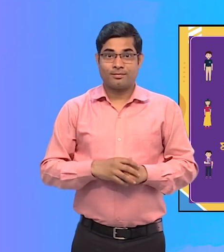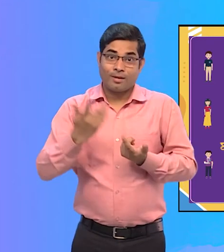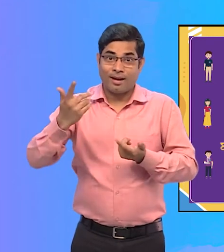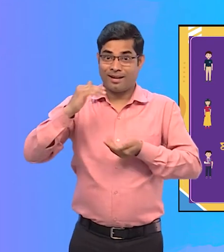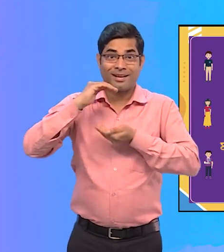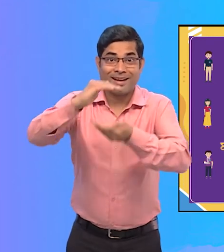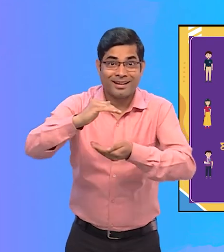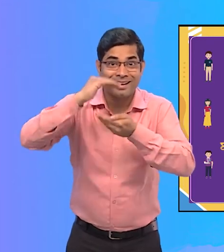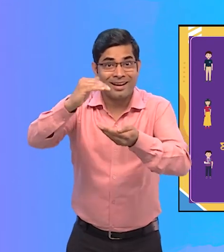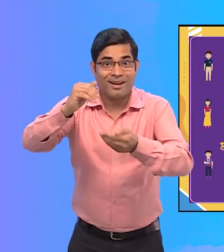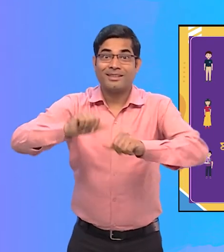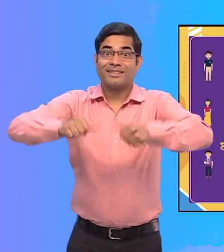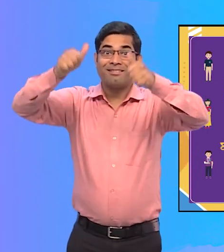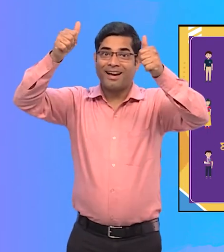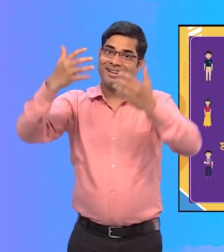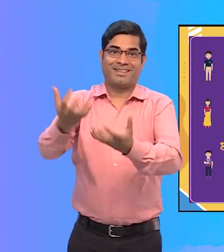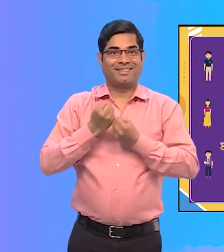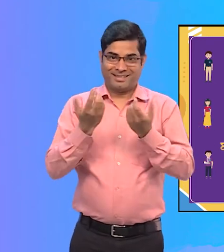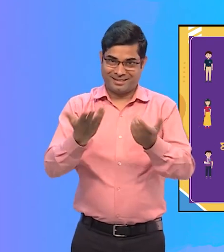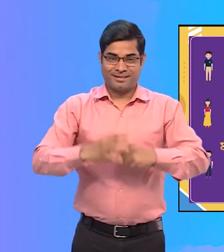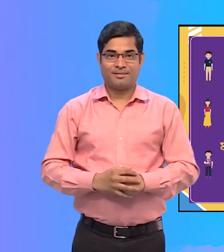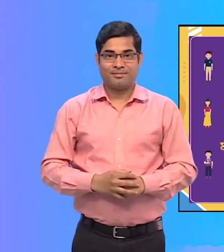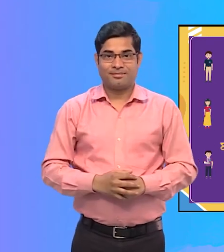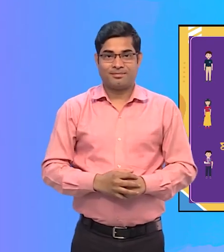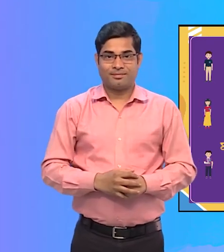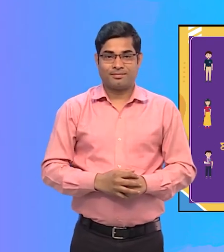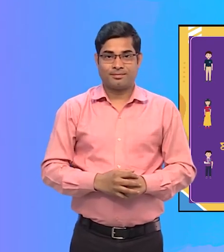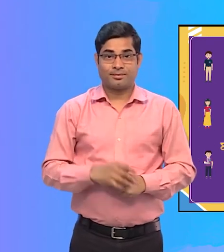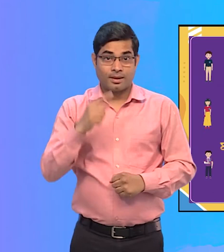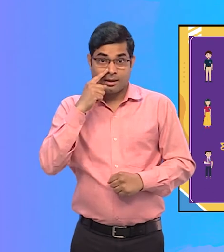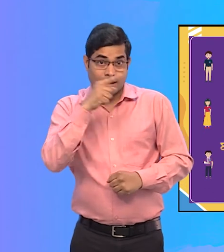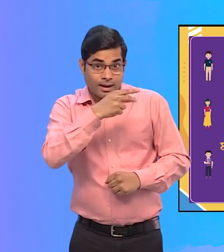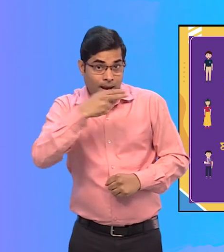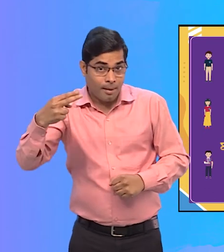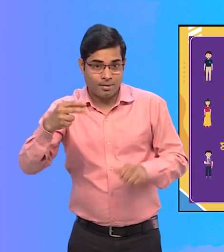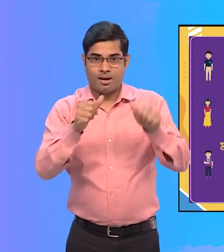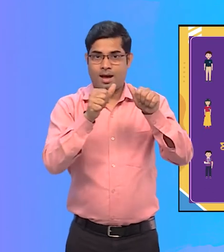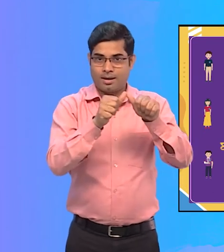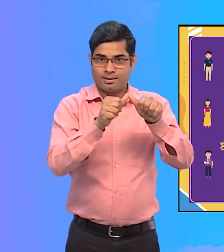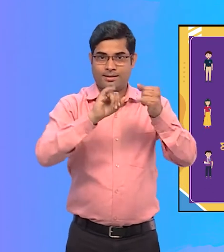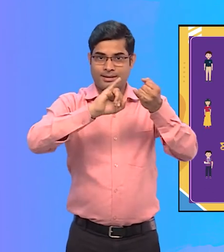है और पुरस्कार जीतने के लिए उत्साहित हैं आस्था है